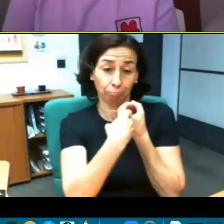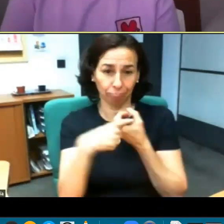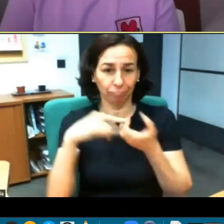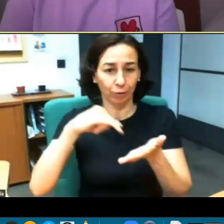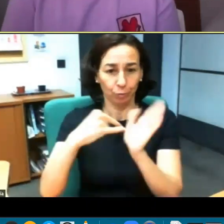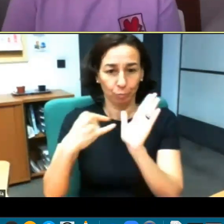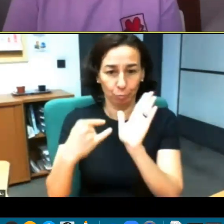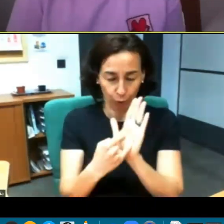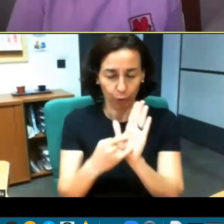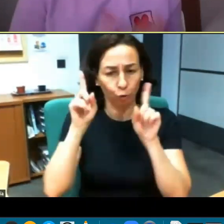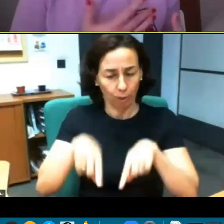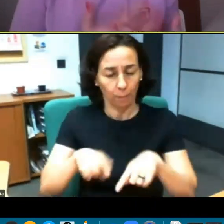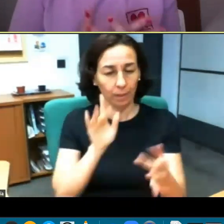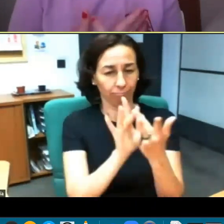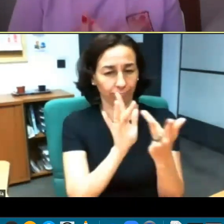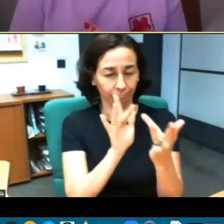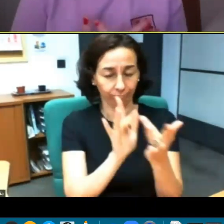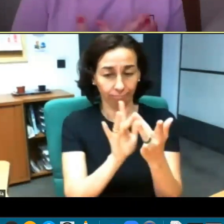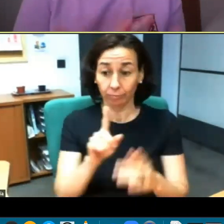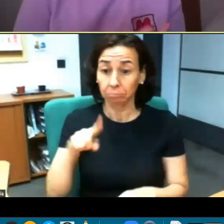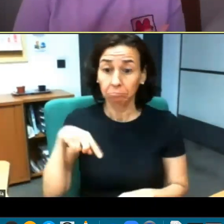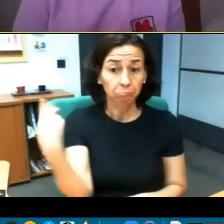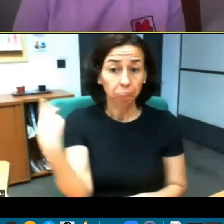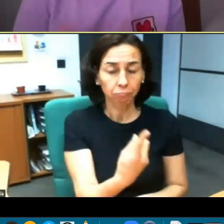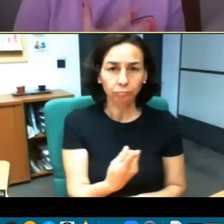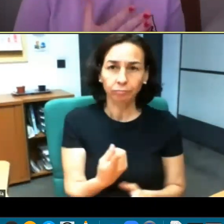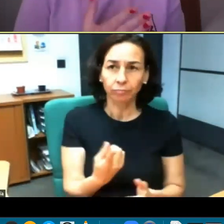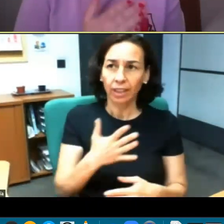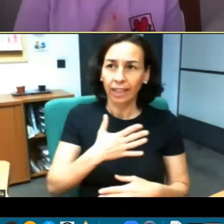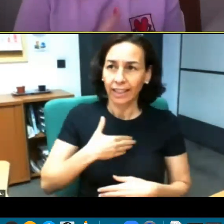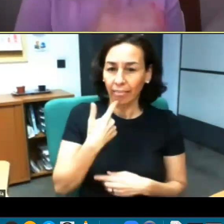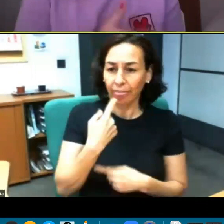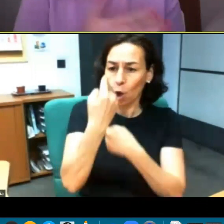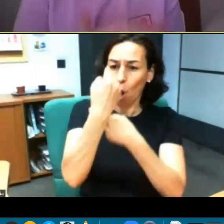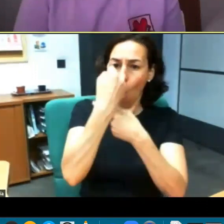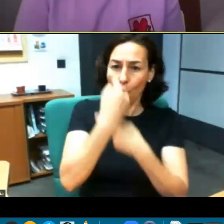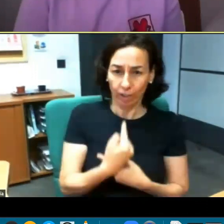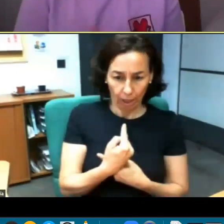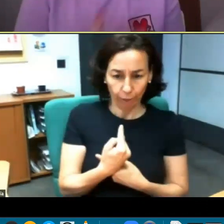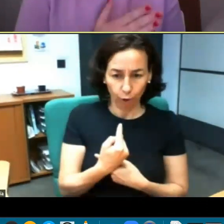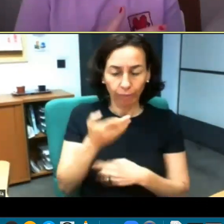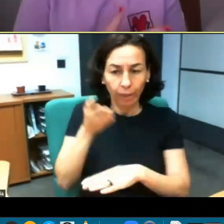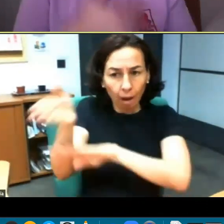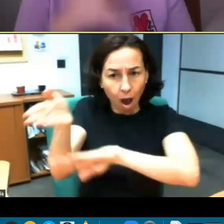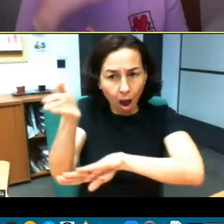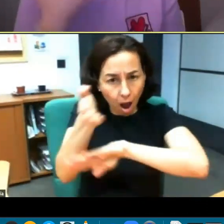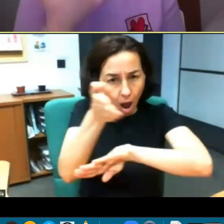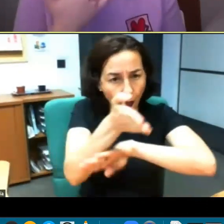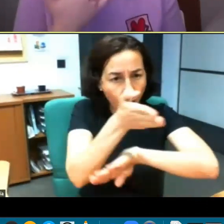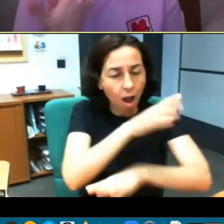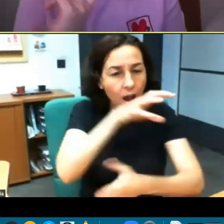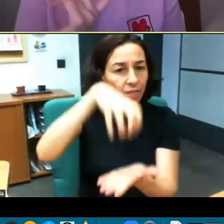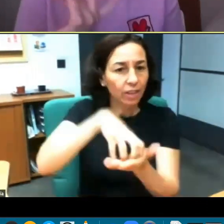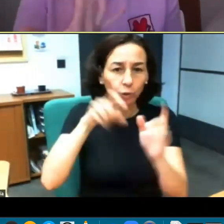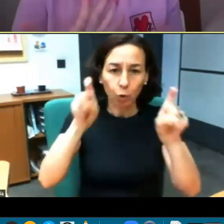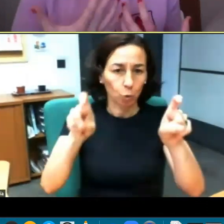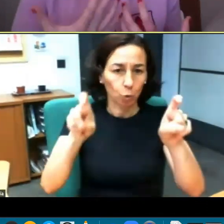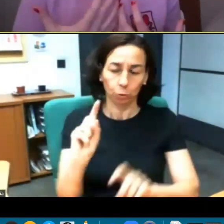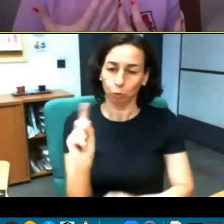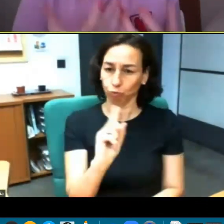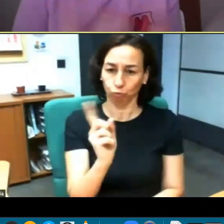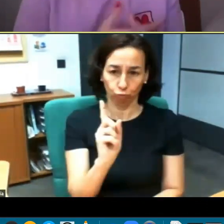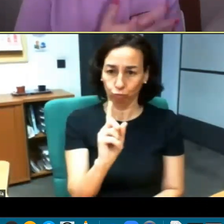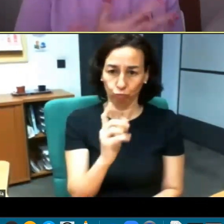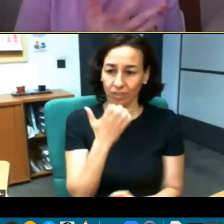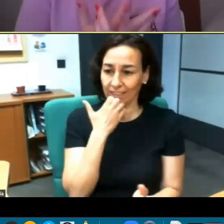y simplemente no tenéis ninguna obligación de asistir a todos los centros ni asistir cuando os llamamos, simplemente